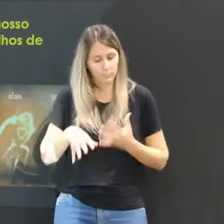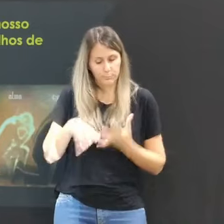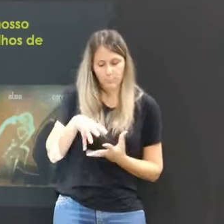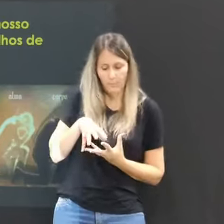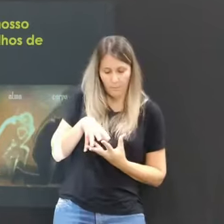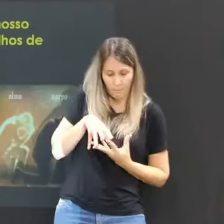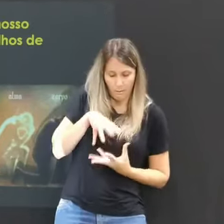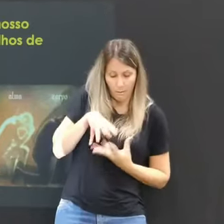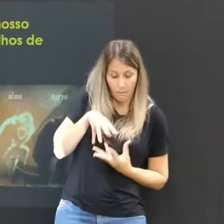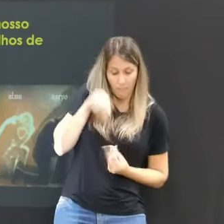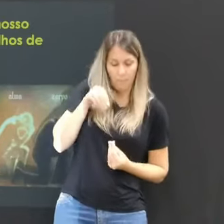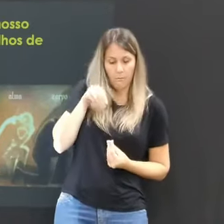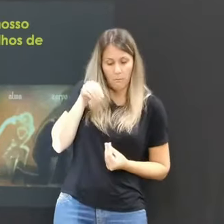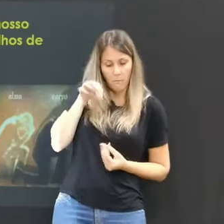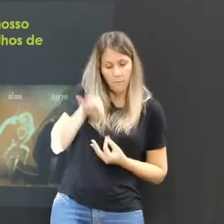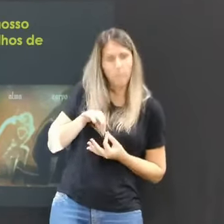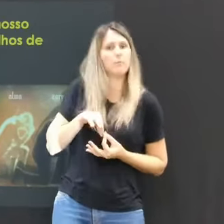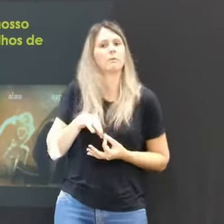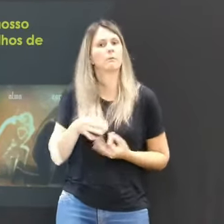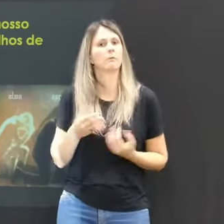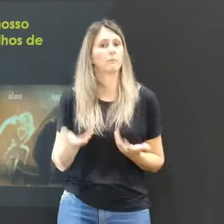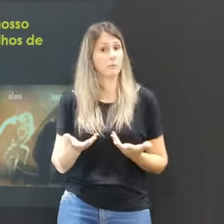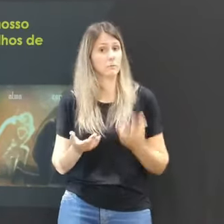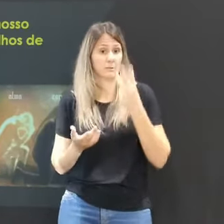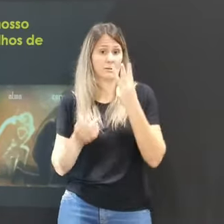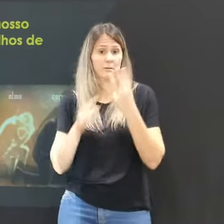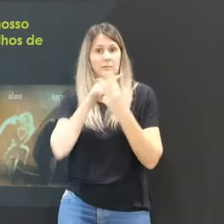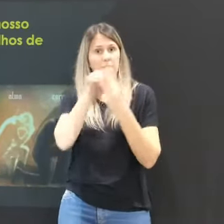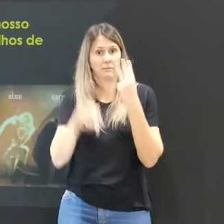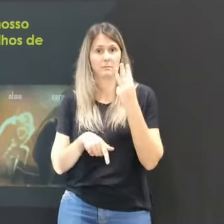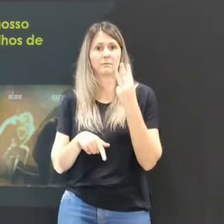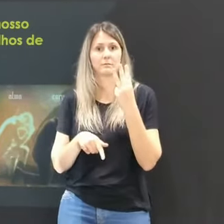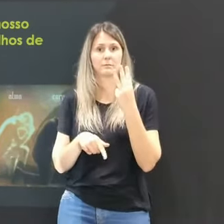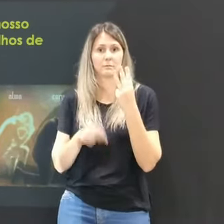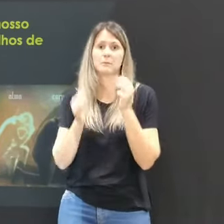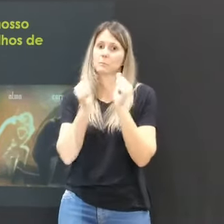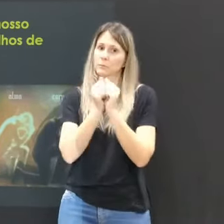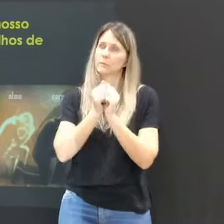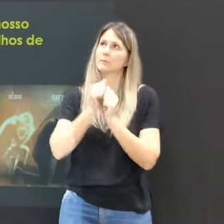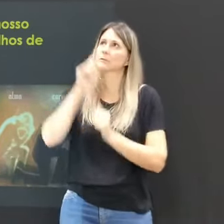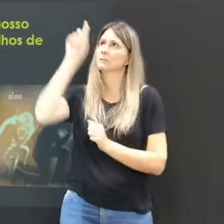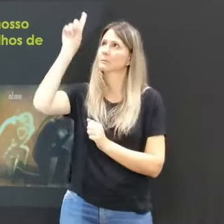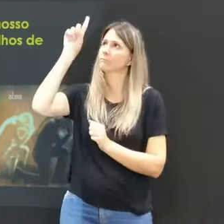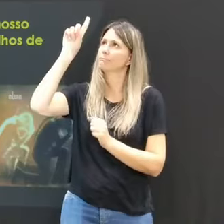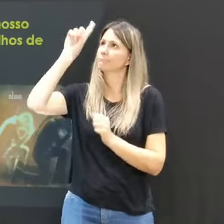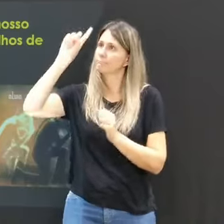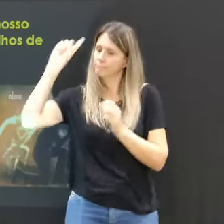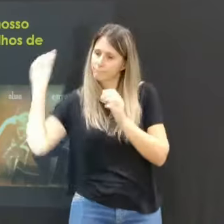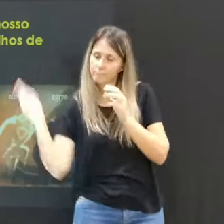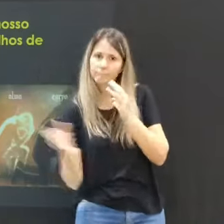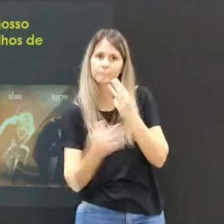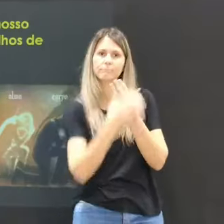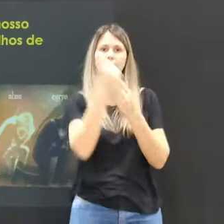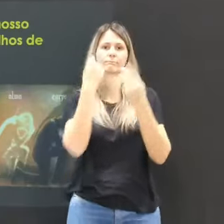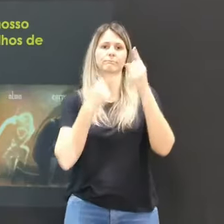Corpo, alma e o Espírito também são 3. Aí quando Deus vem,